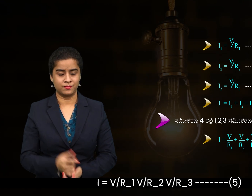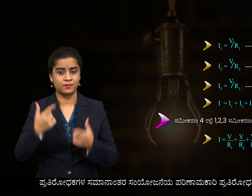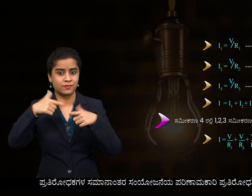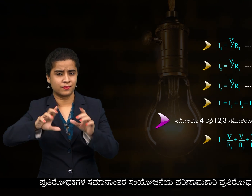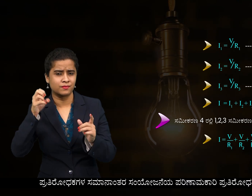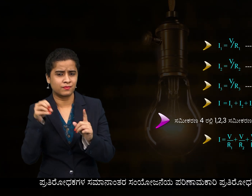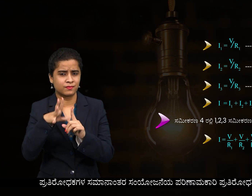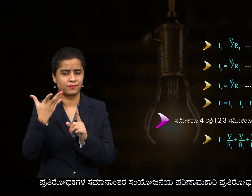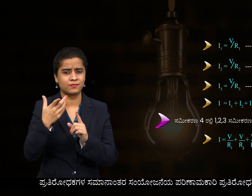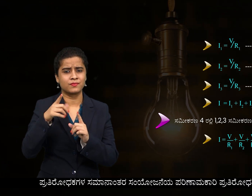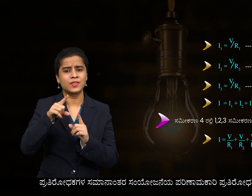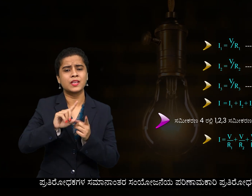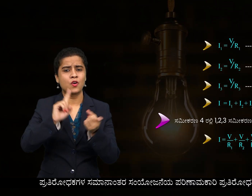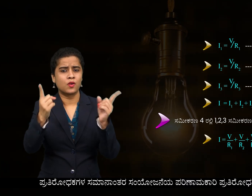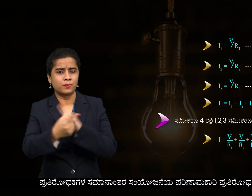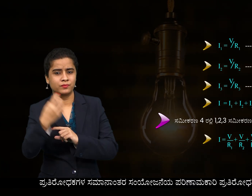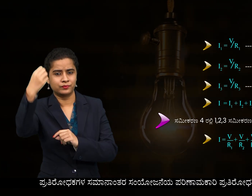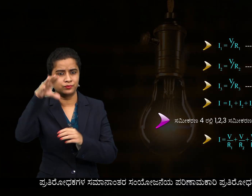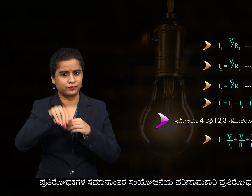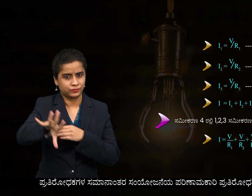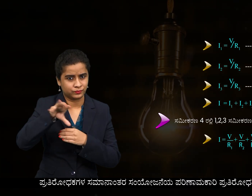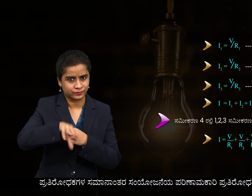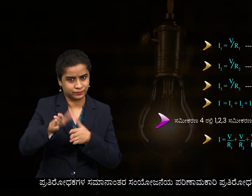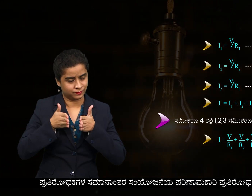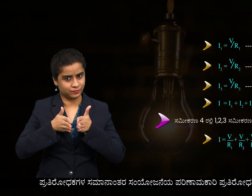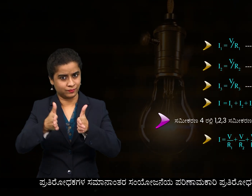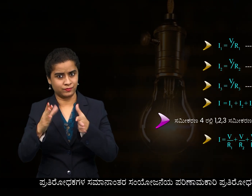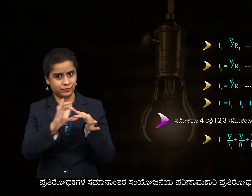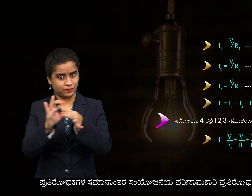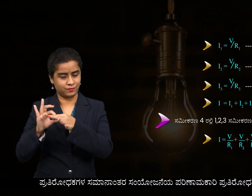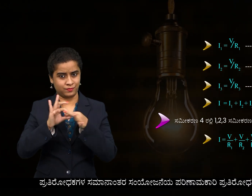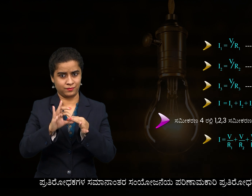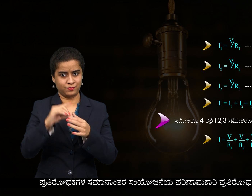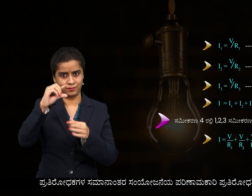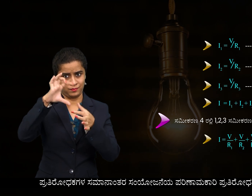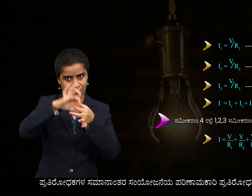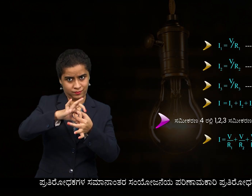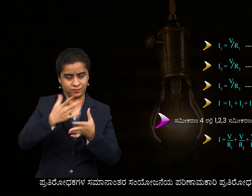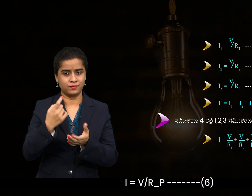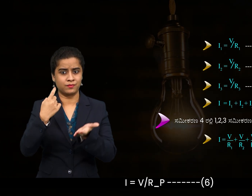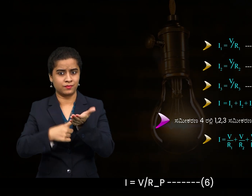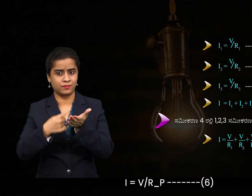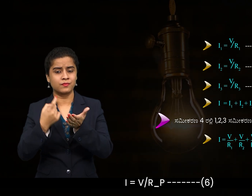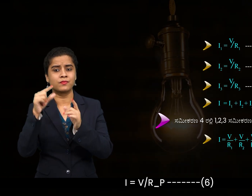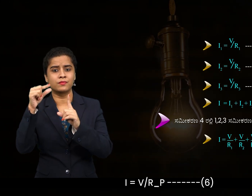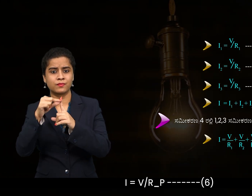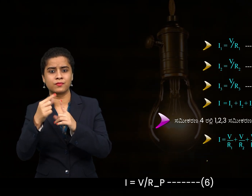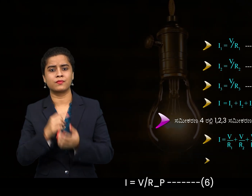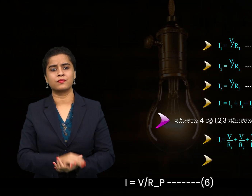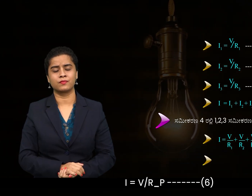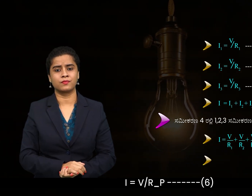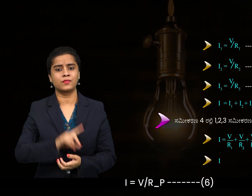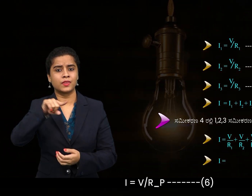5. ಪ್ರತಿರೋಧಕಗಳ ಸಮಾನಾಂತರ ಸಂಯೋಜನೆಯ ಪರಿಣಾಮಕಾರಿ ಪ್ರತಿರೋಧವು Rp